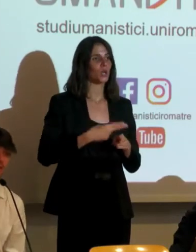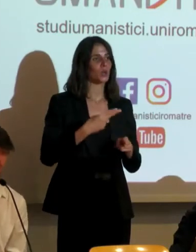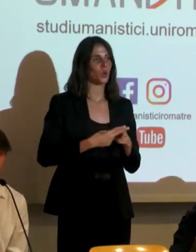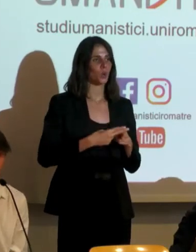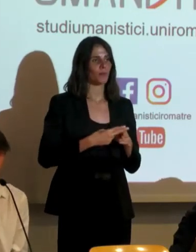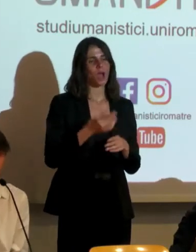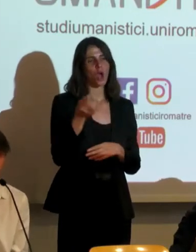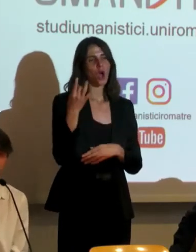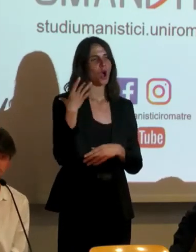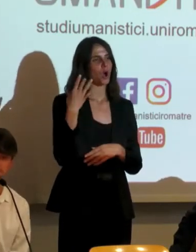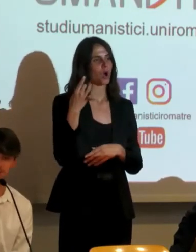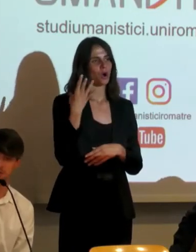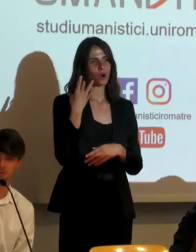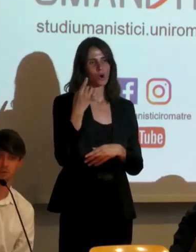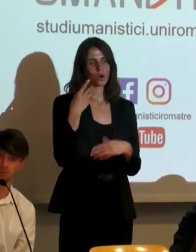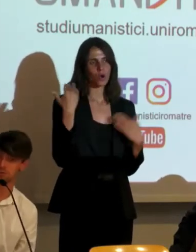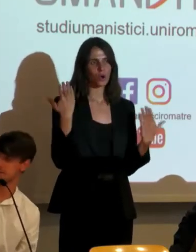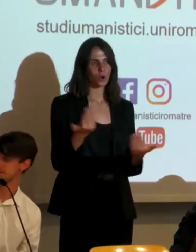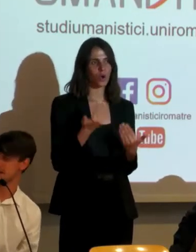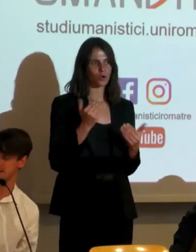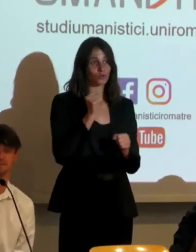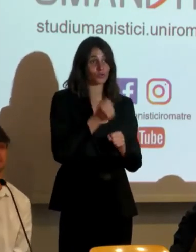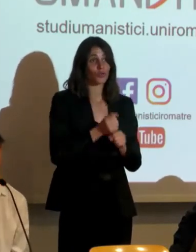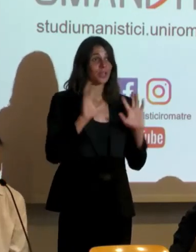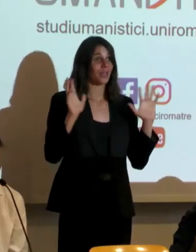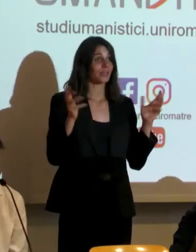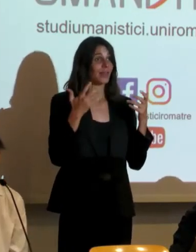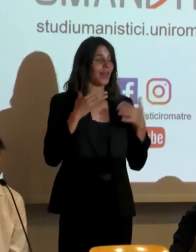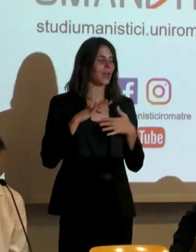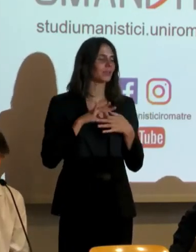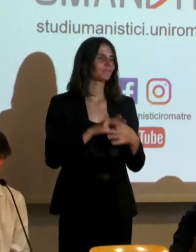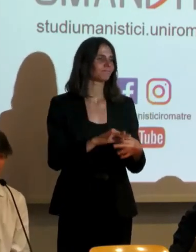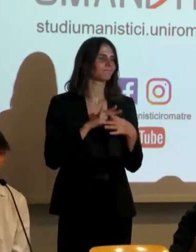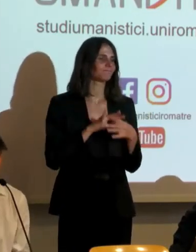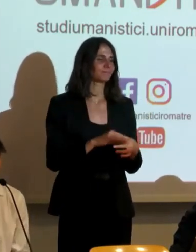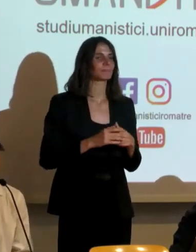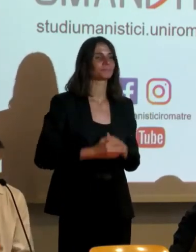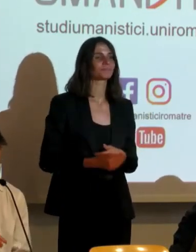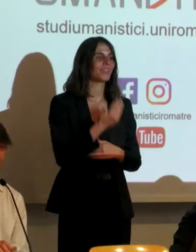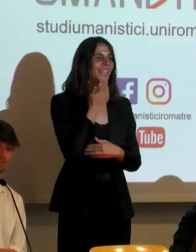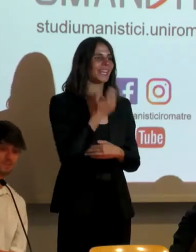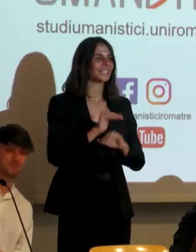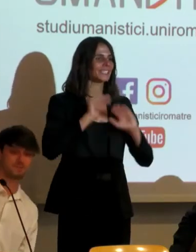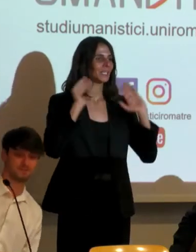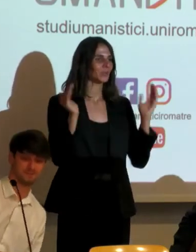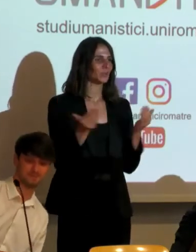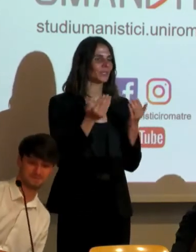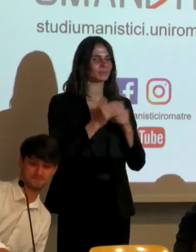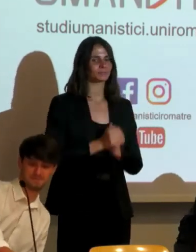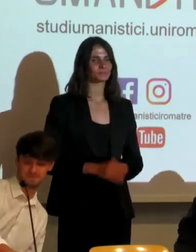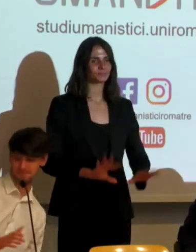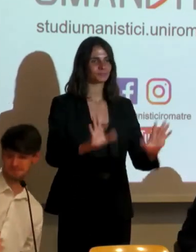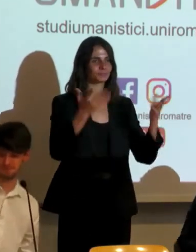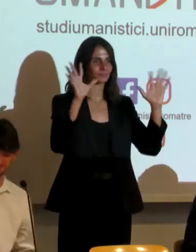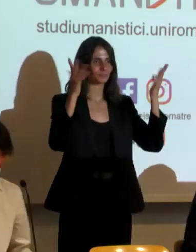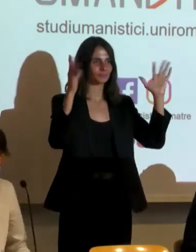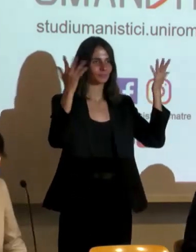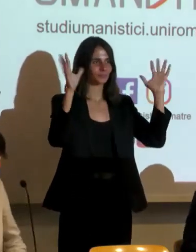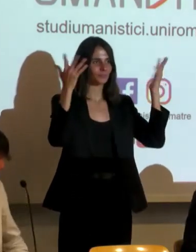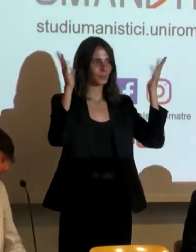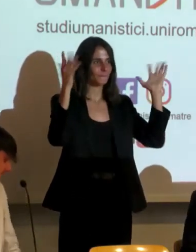storia dell'arte e archeologia qui è, penso, fondamentale. E vi ringrazio, grazie a tutti.